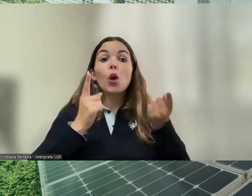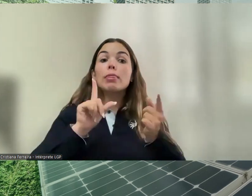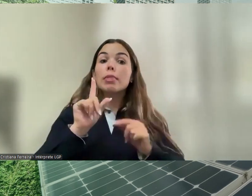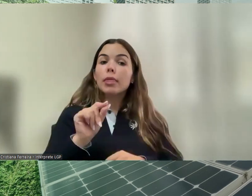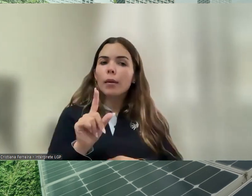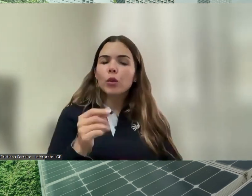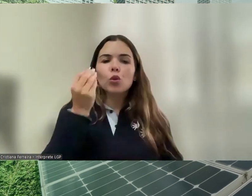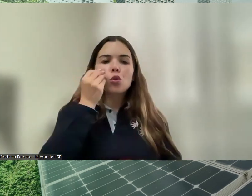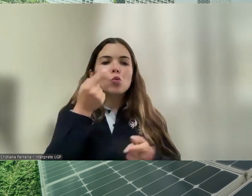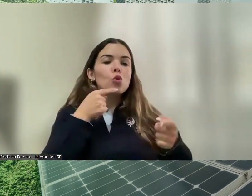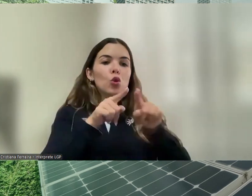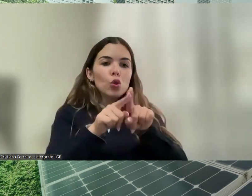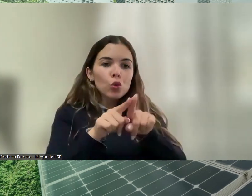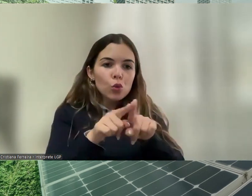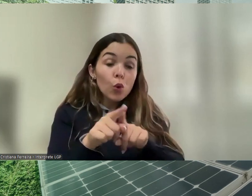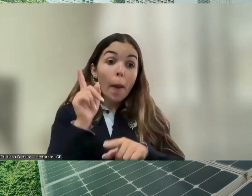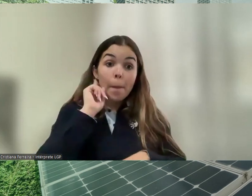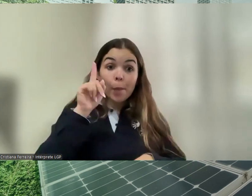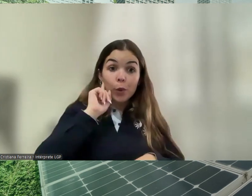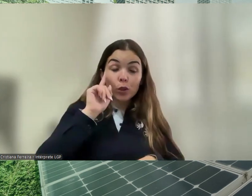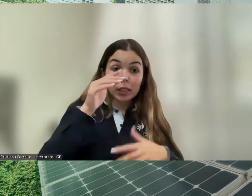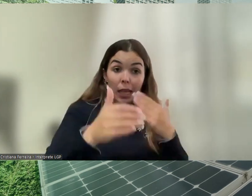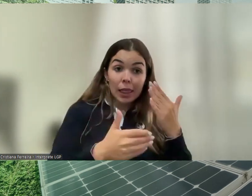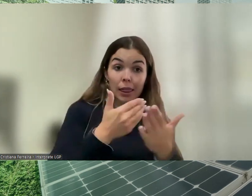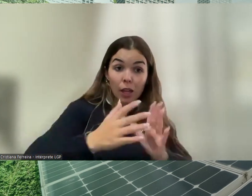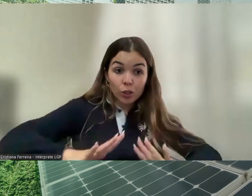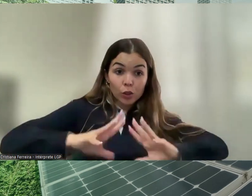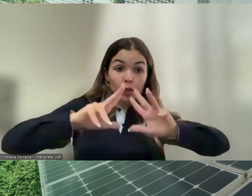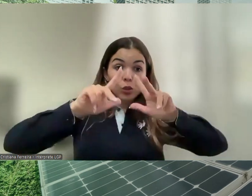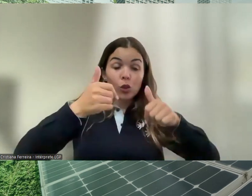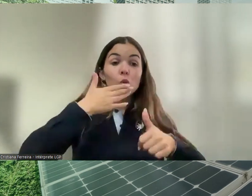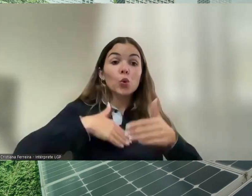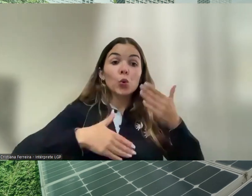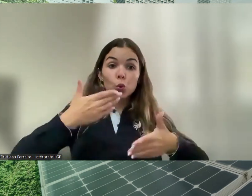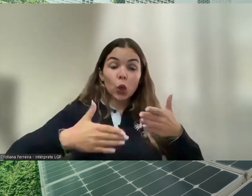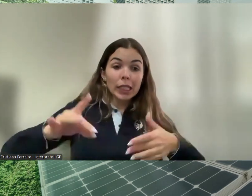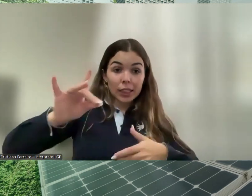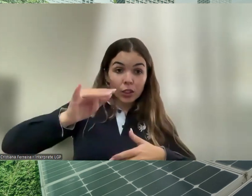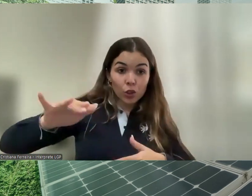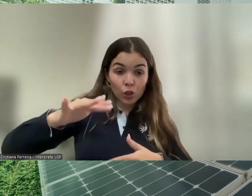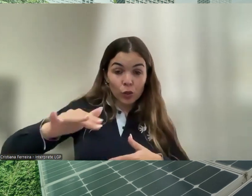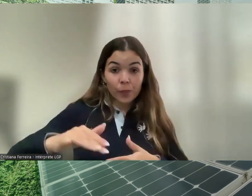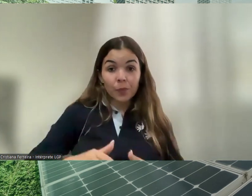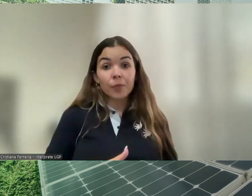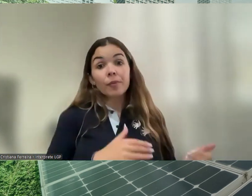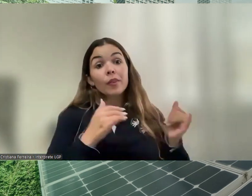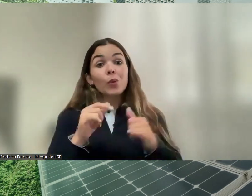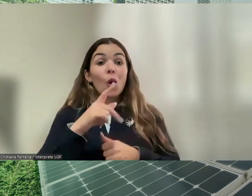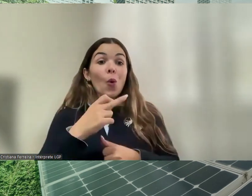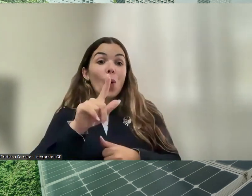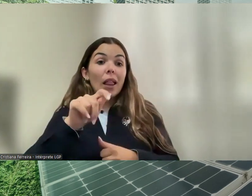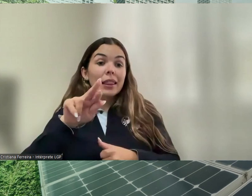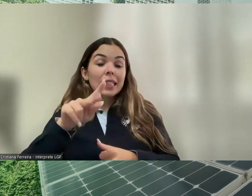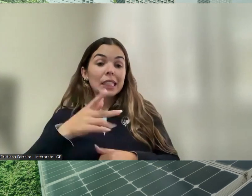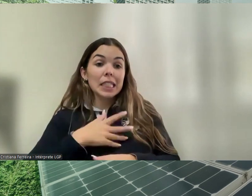como as políticas são essenciais para garantir o desenvolvimento sustentável das regiões. E até ao Alexandre, que nos lembrou